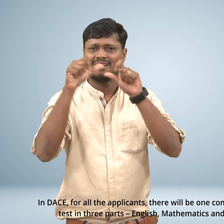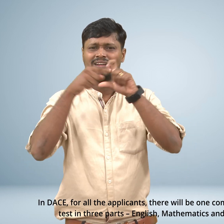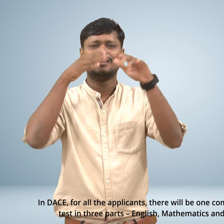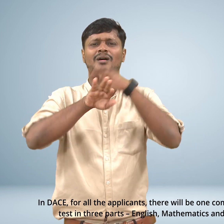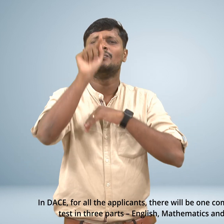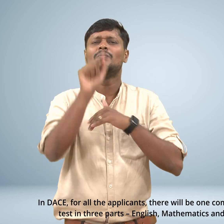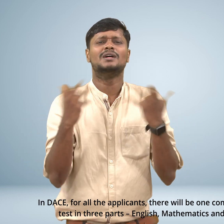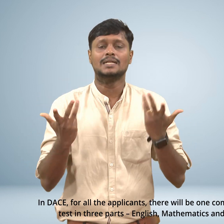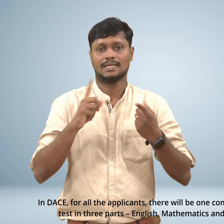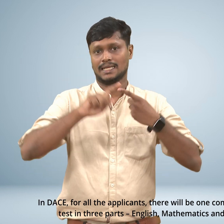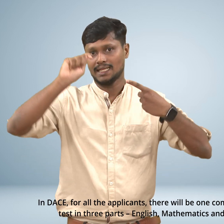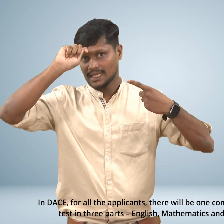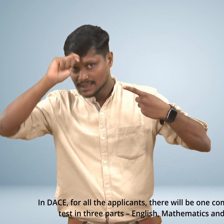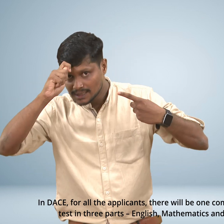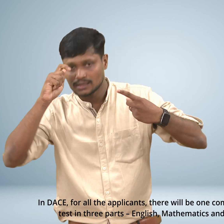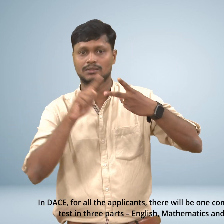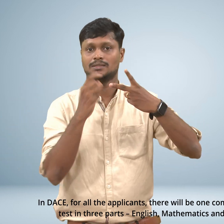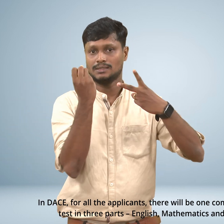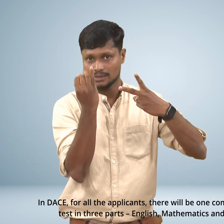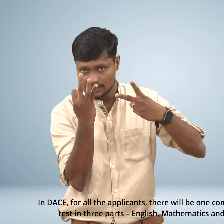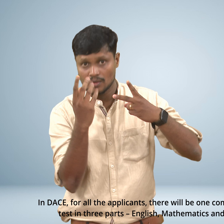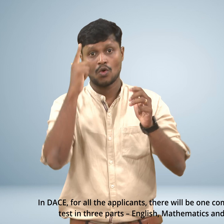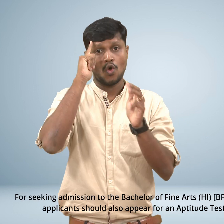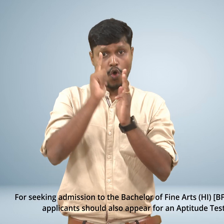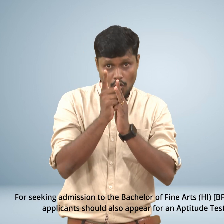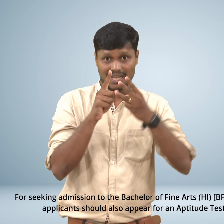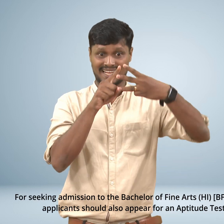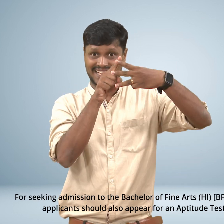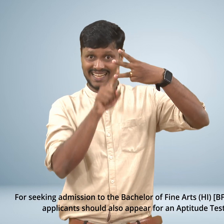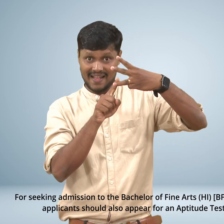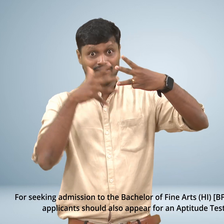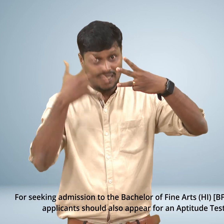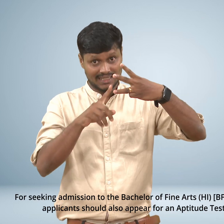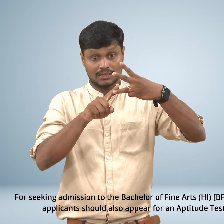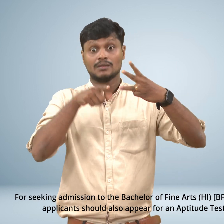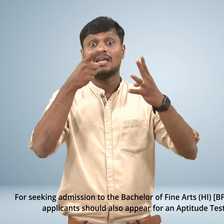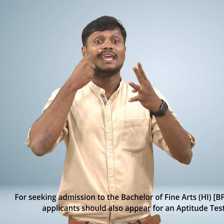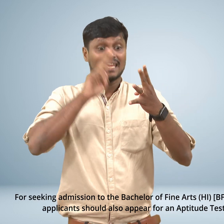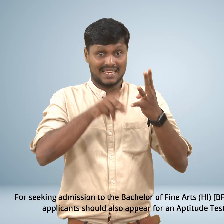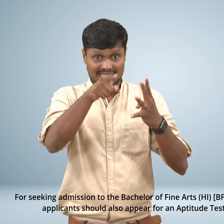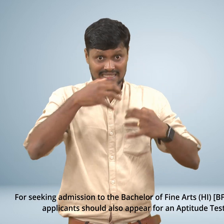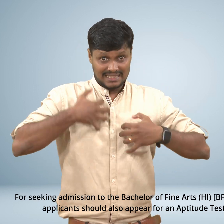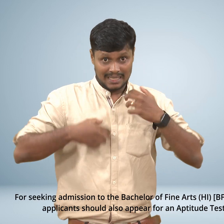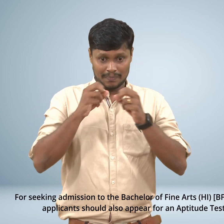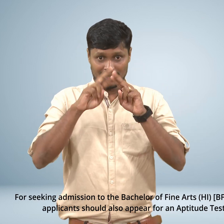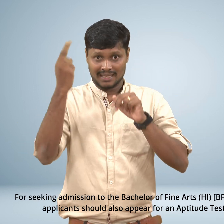3 ഭാഗങ്ങളായിട്ടാണുള്ളത്: ഇംഗ്ലീഷ്, മാത്സ്, ലോജിക്. അതിനുശേഷം BFA തിരഞ്ഞെടുത്ത കുട്ടികൾക്ക് വേണ്ടി ഒരു സ്കിൽ ടെസ്റ്റ്